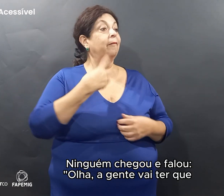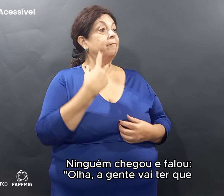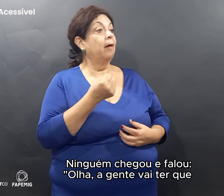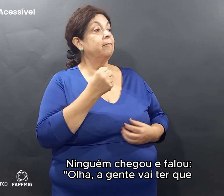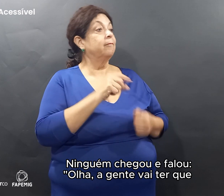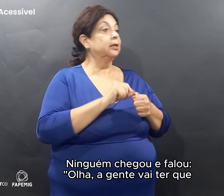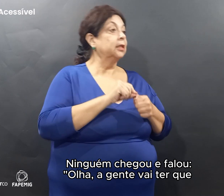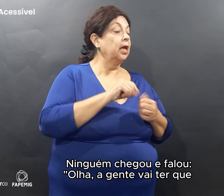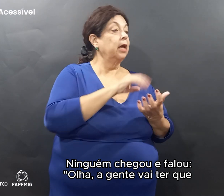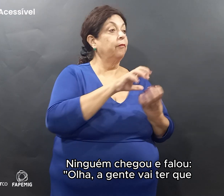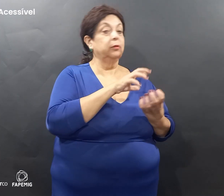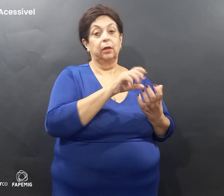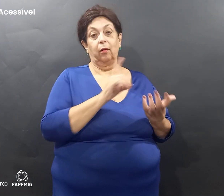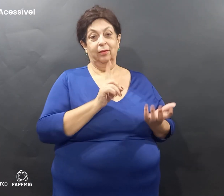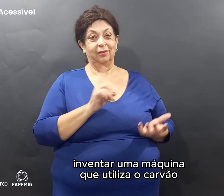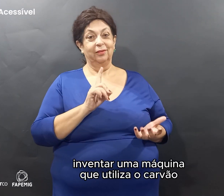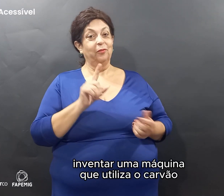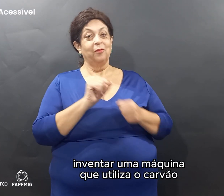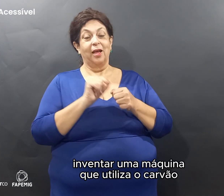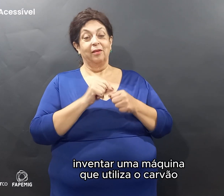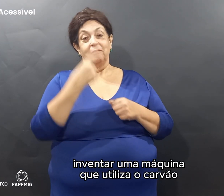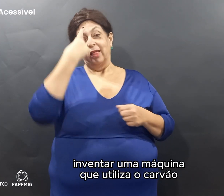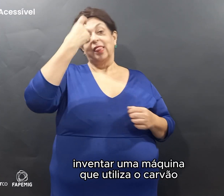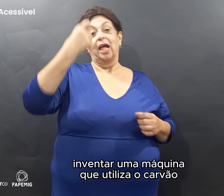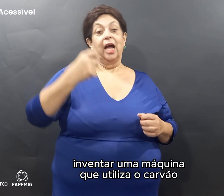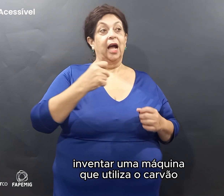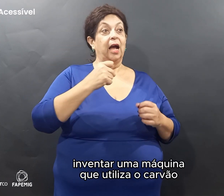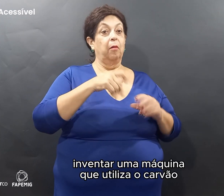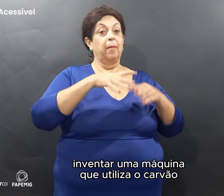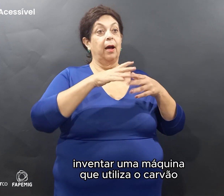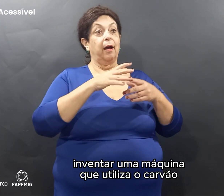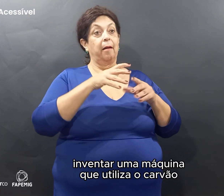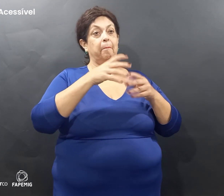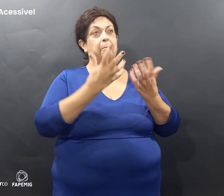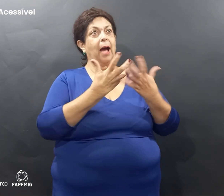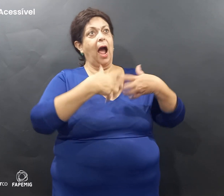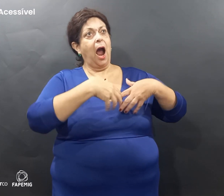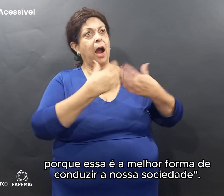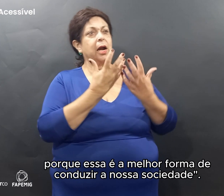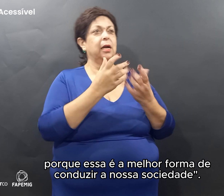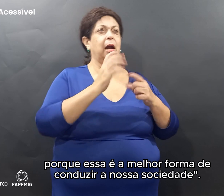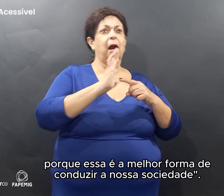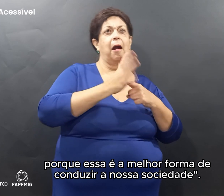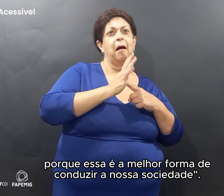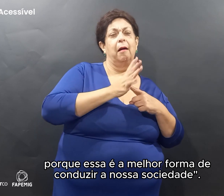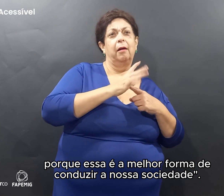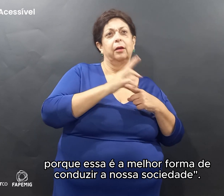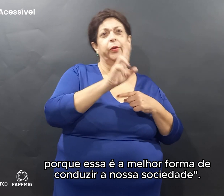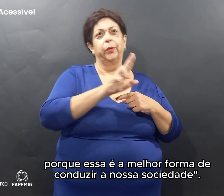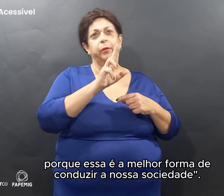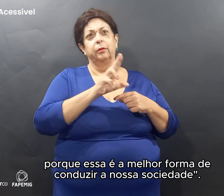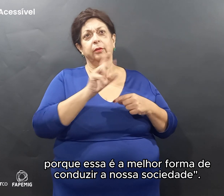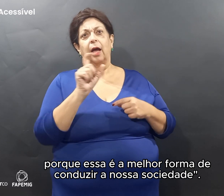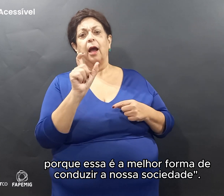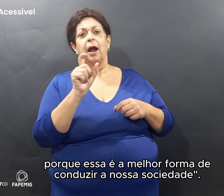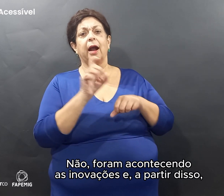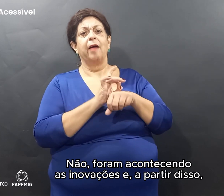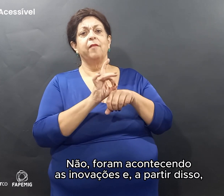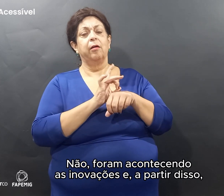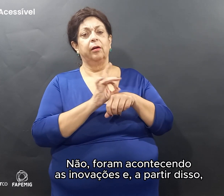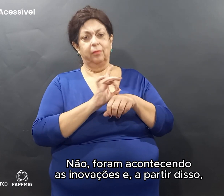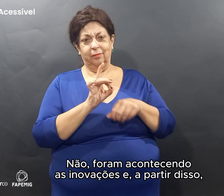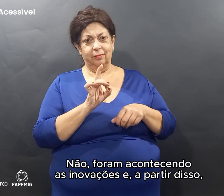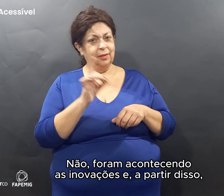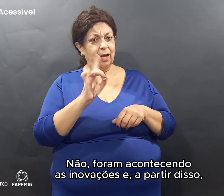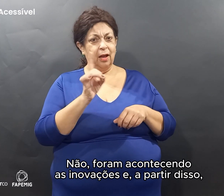olha, a gente vai ter que inventar uma máquina que utilize o carvão porque essa é a melhor forma de conduzir a nossa sociedade.